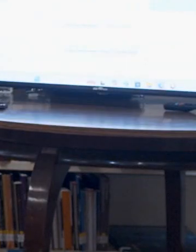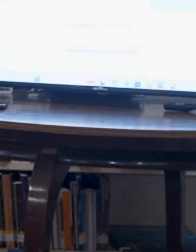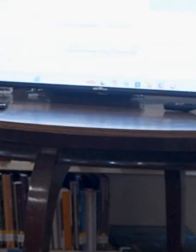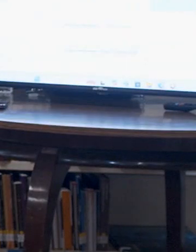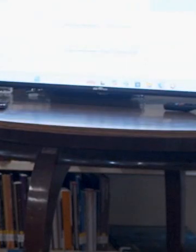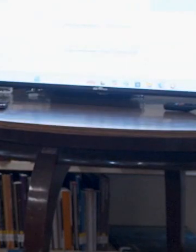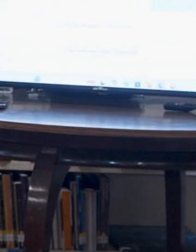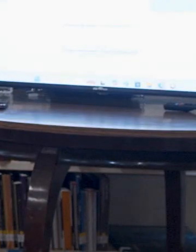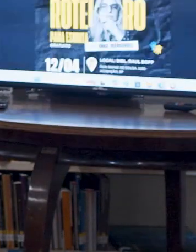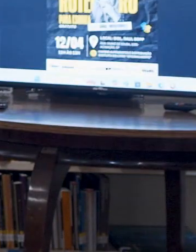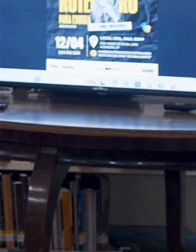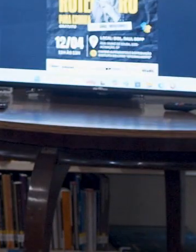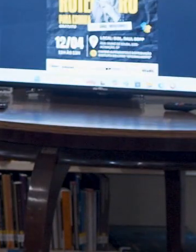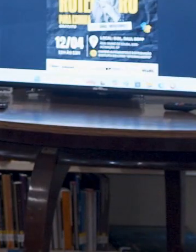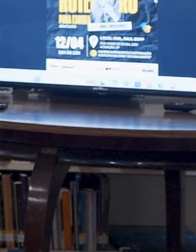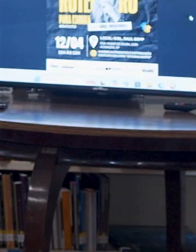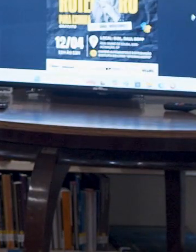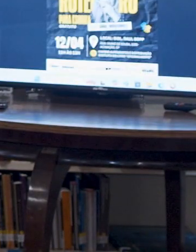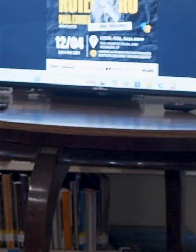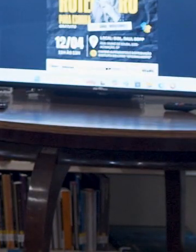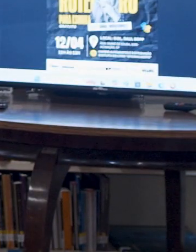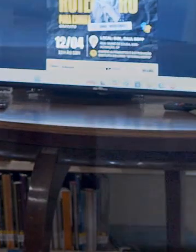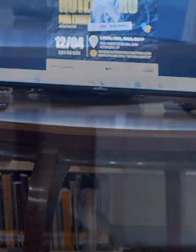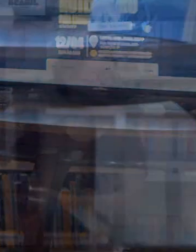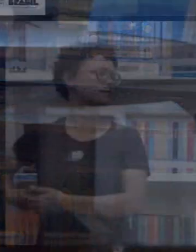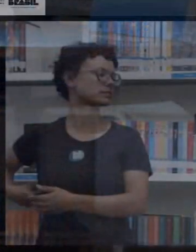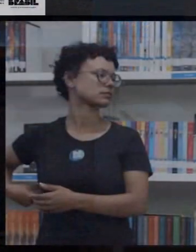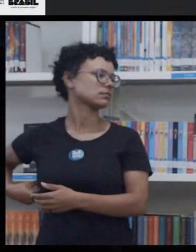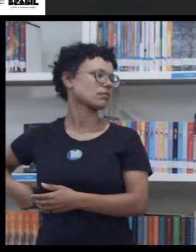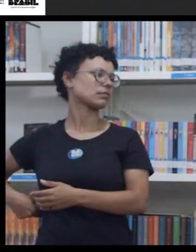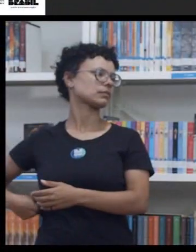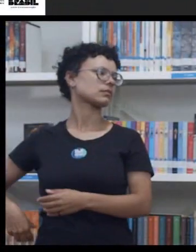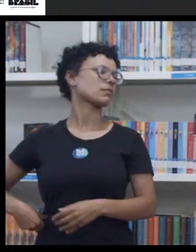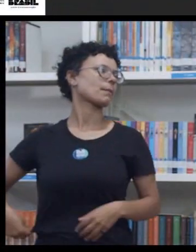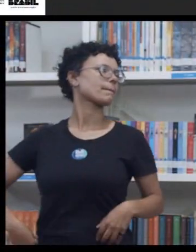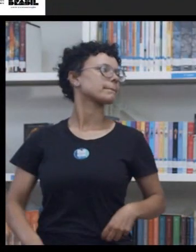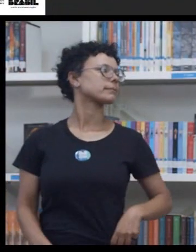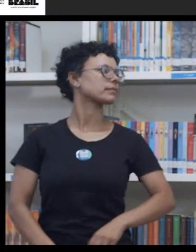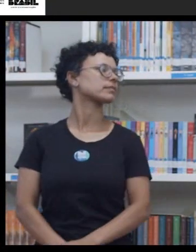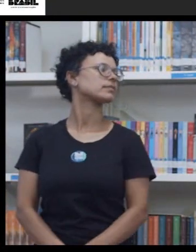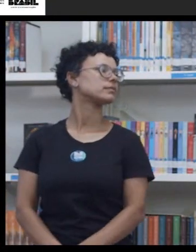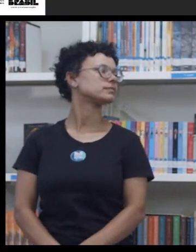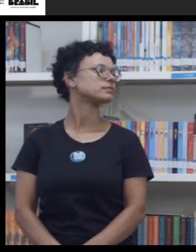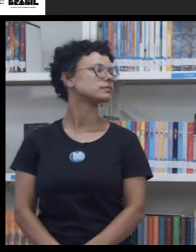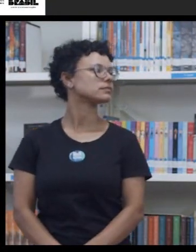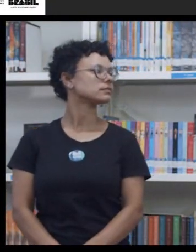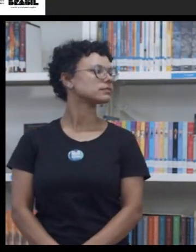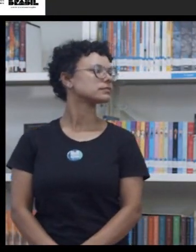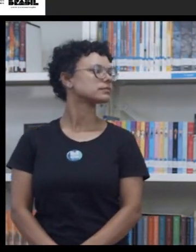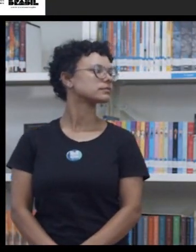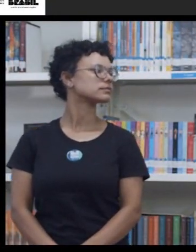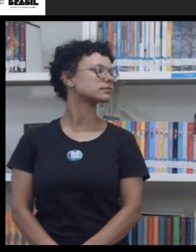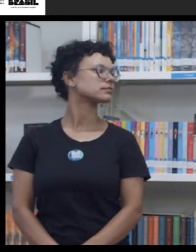link para vocês. Ela mexe em um mouse e avança os slides. No canto inferior direito surge a janela de Libras.